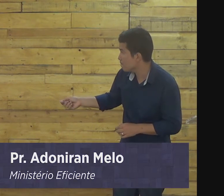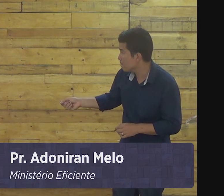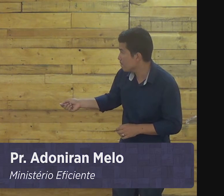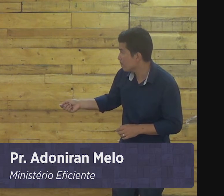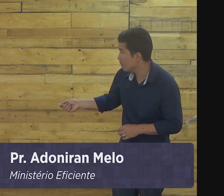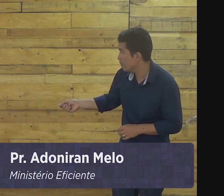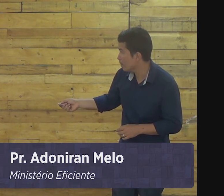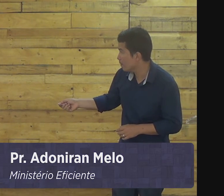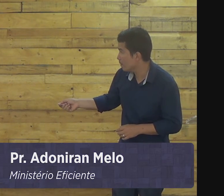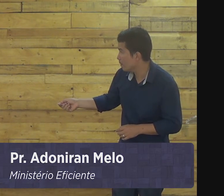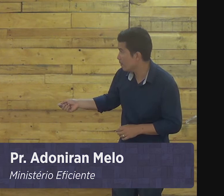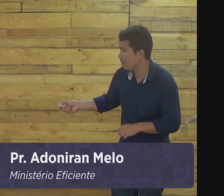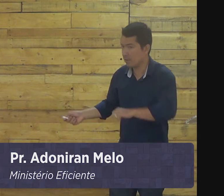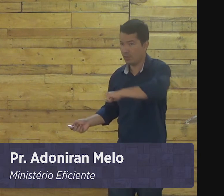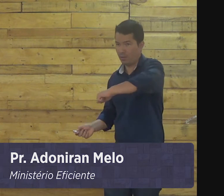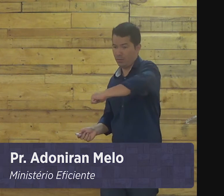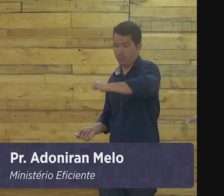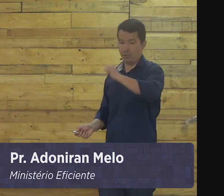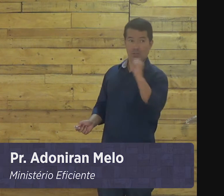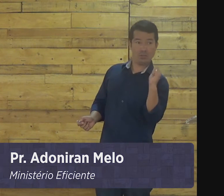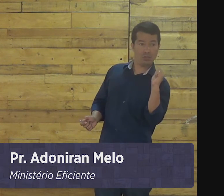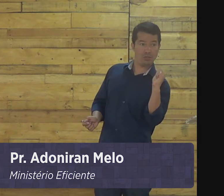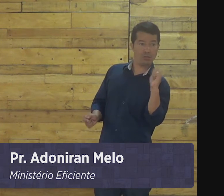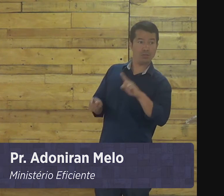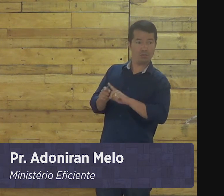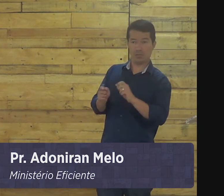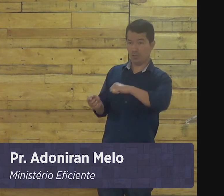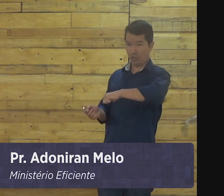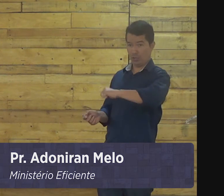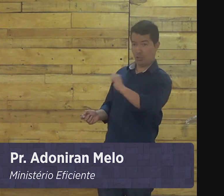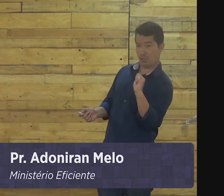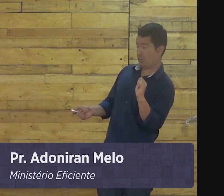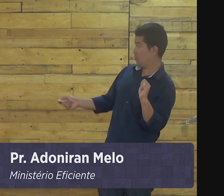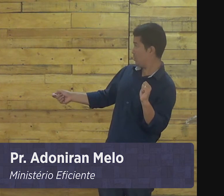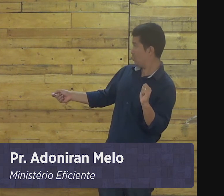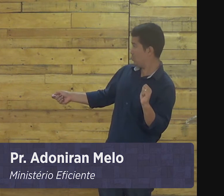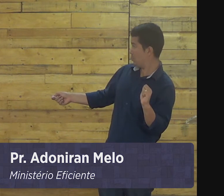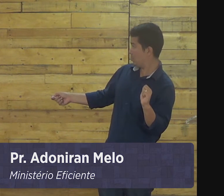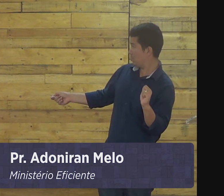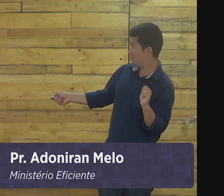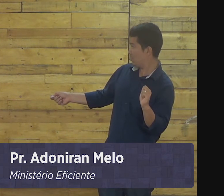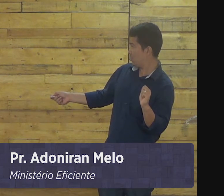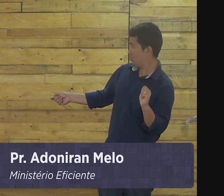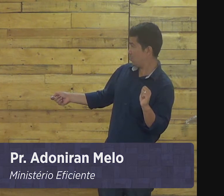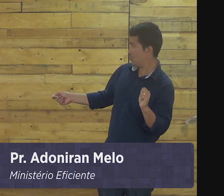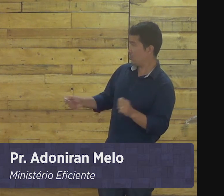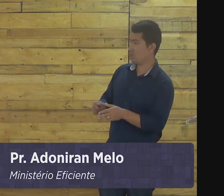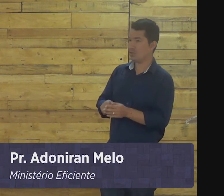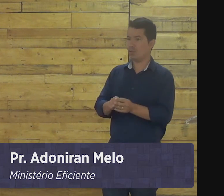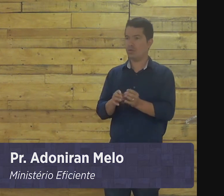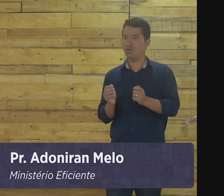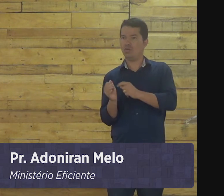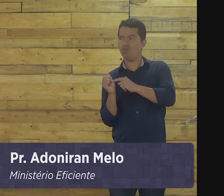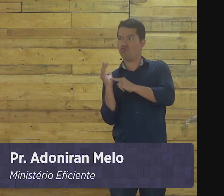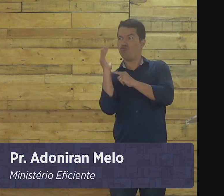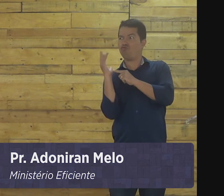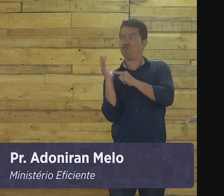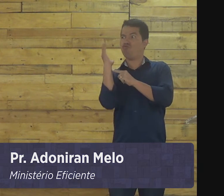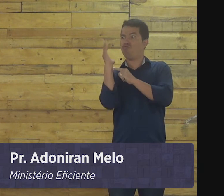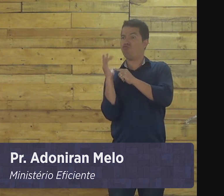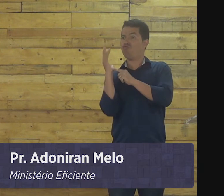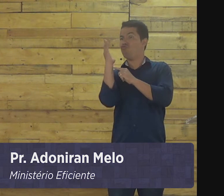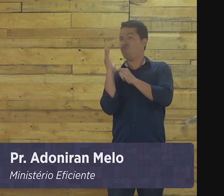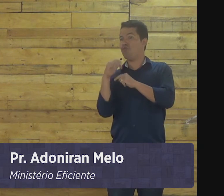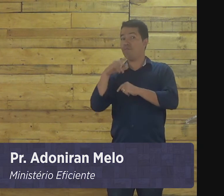vela. Tinha alguma coisa ali na ponta. Aqui nesse outro, tem uma abertura, você tem que abrir essa candeia, colocar